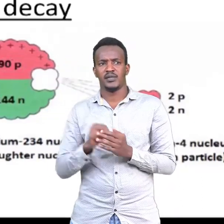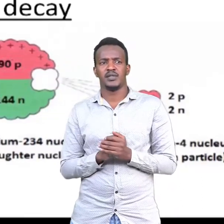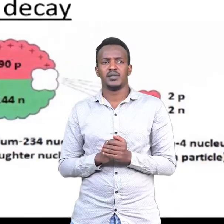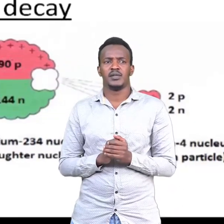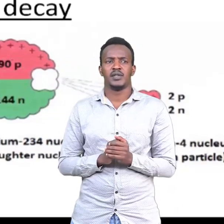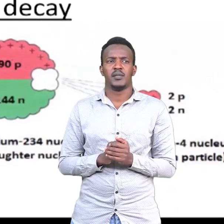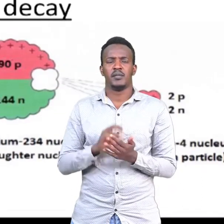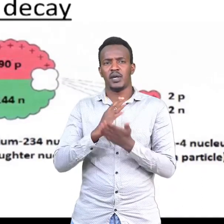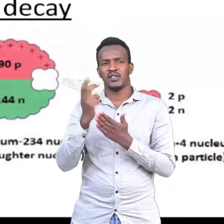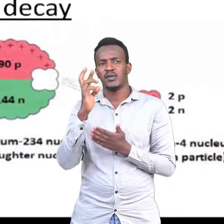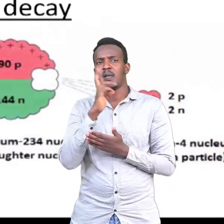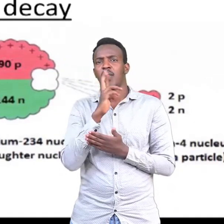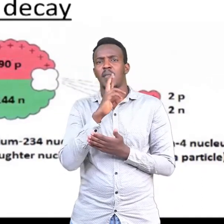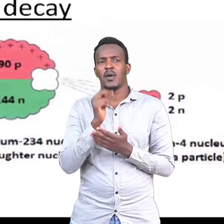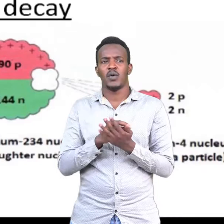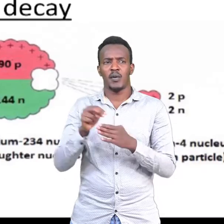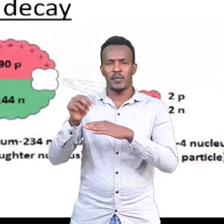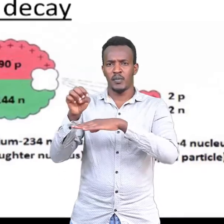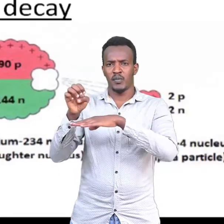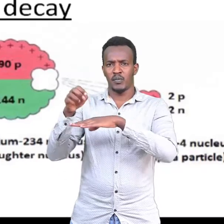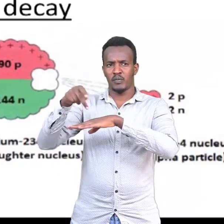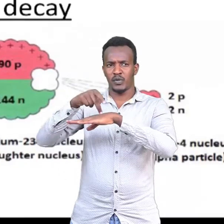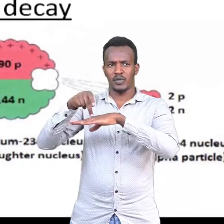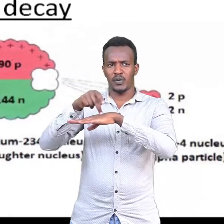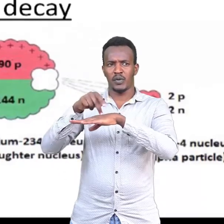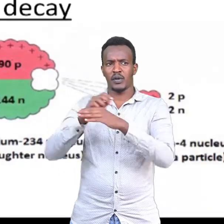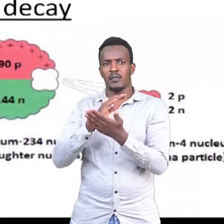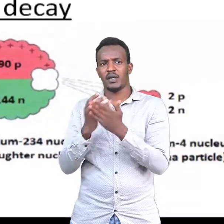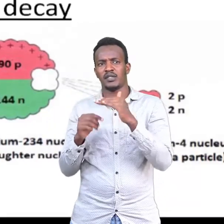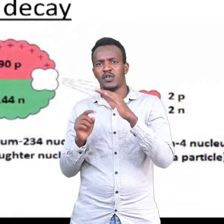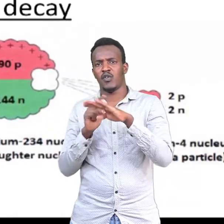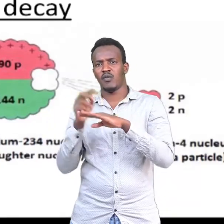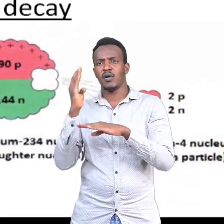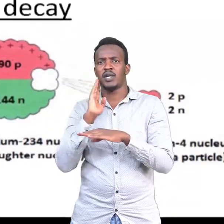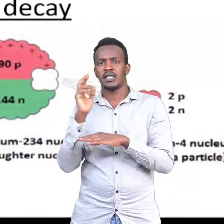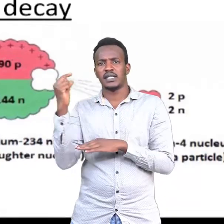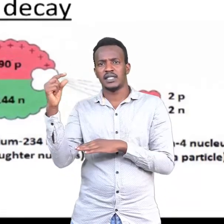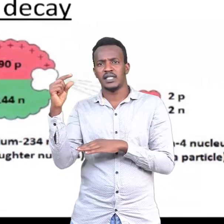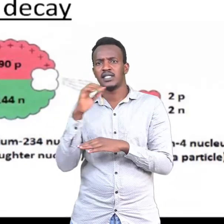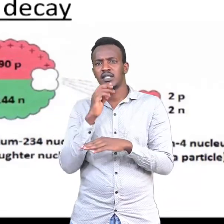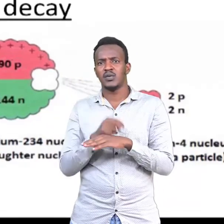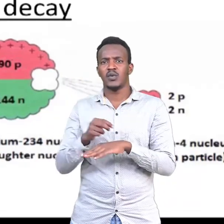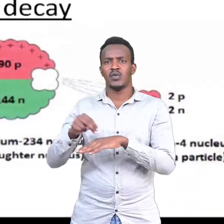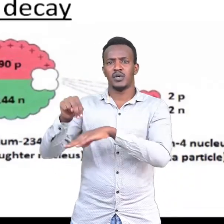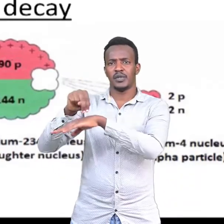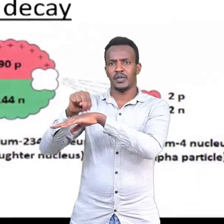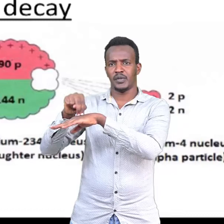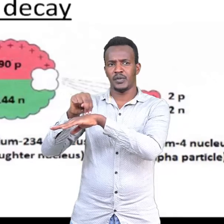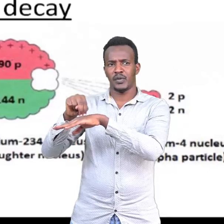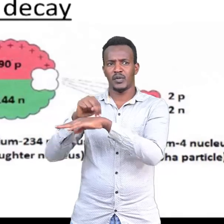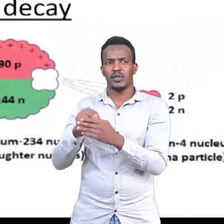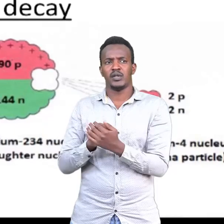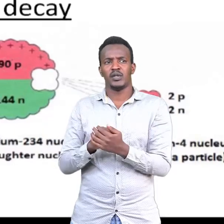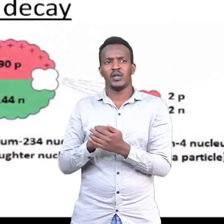yeela qaybta casaanka waxay u taagan proton numberkii qaybta akhtarkiina waxay u taagan tahay waa neutron numberkii way proton numberkii waxa uu yahay